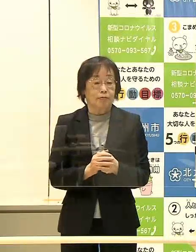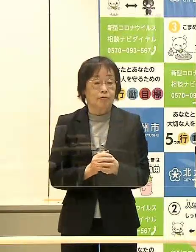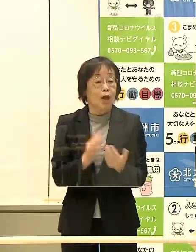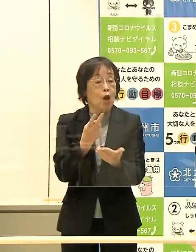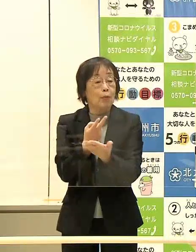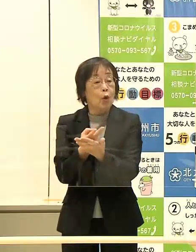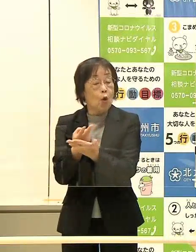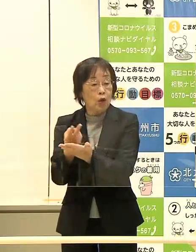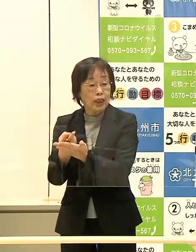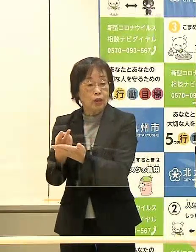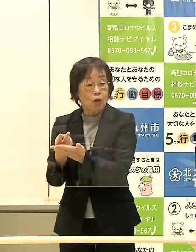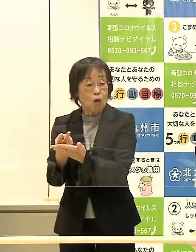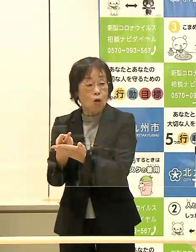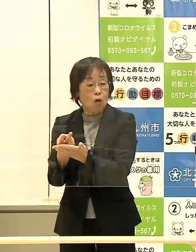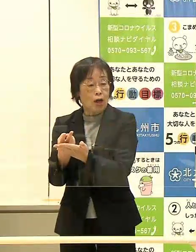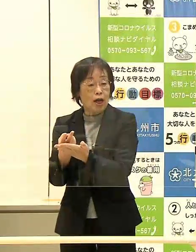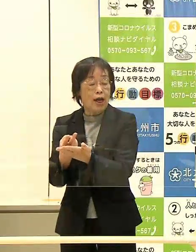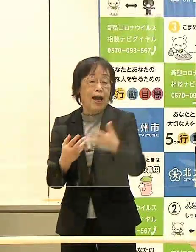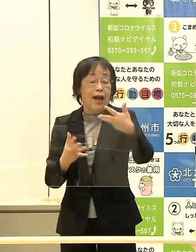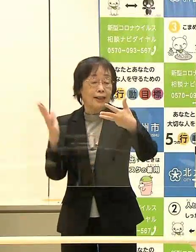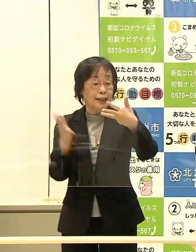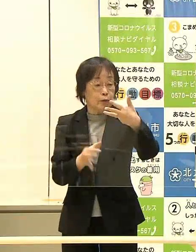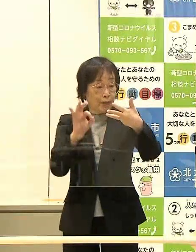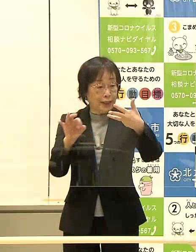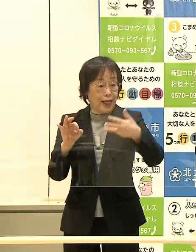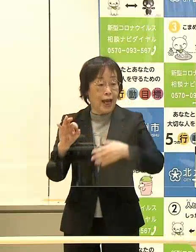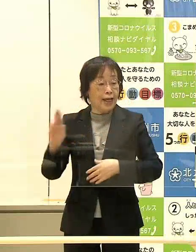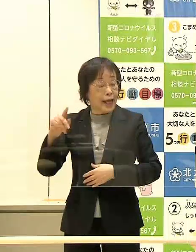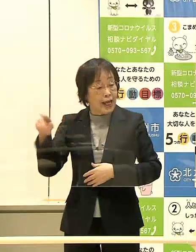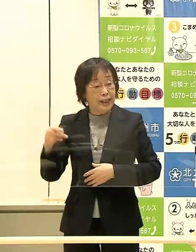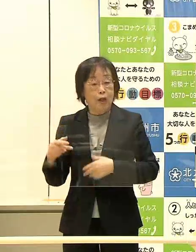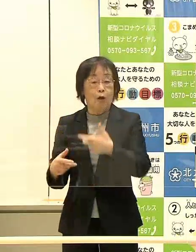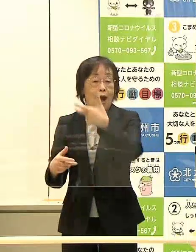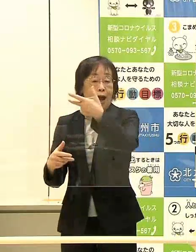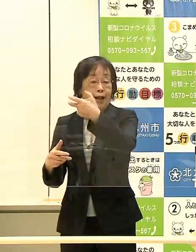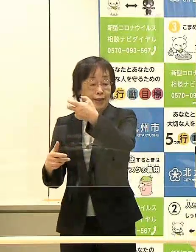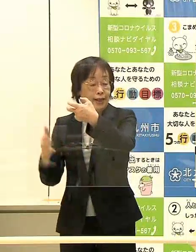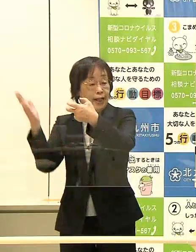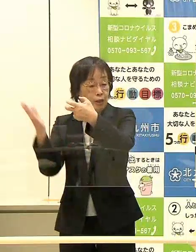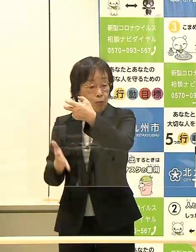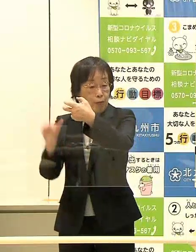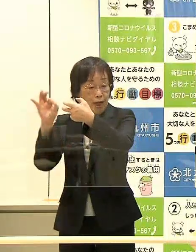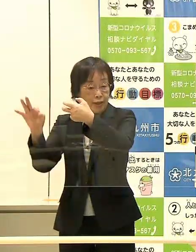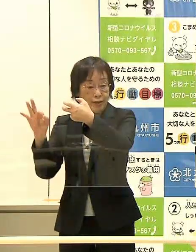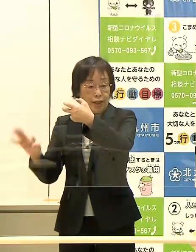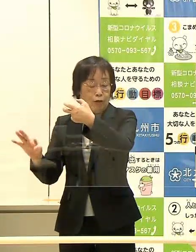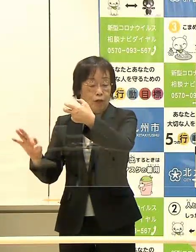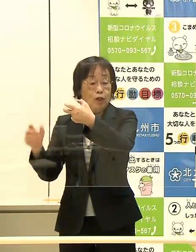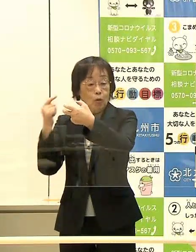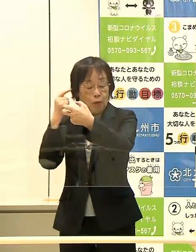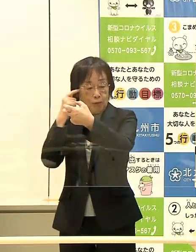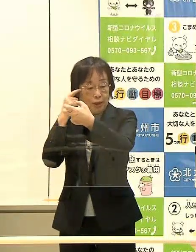ね県全体では7割強であります